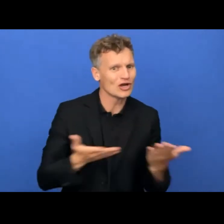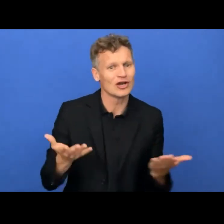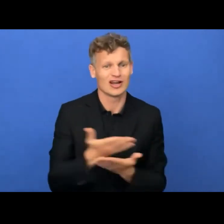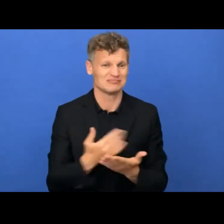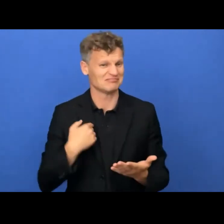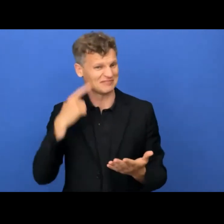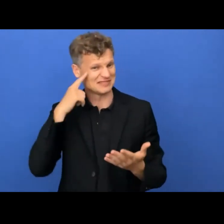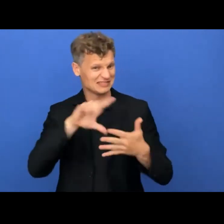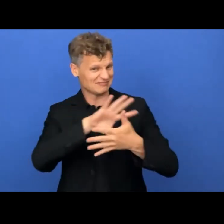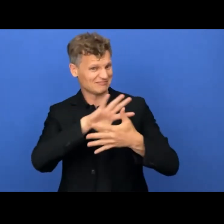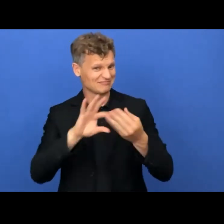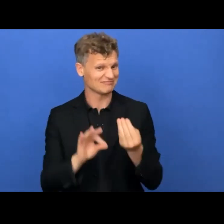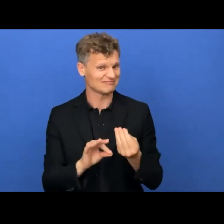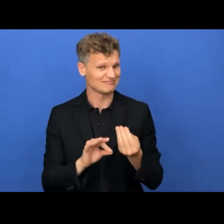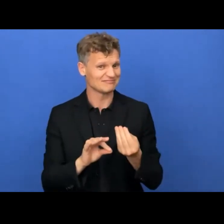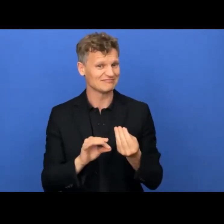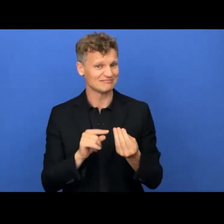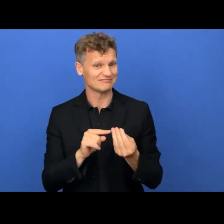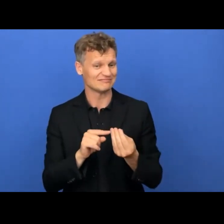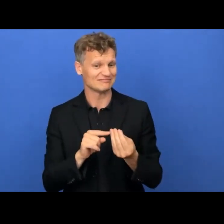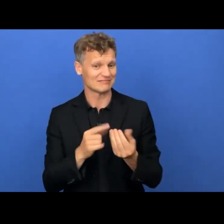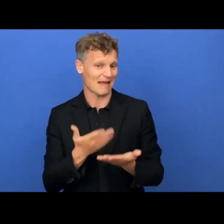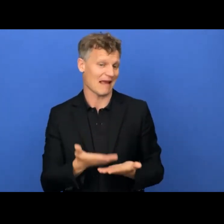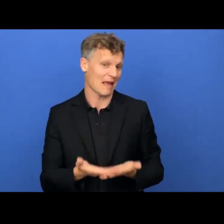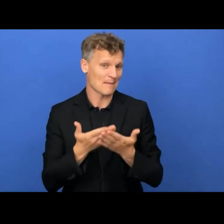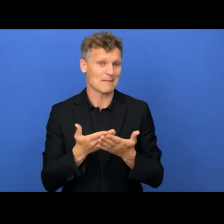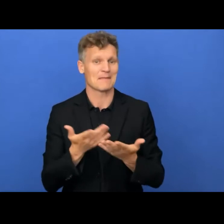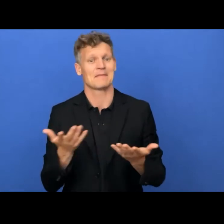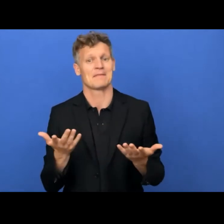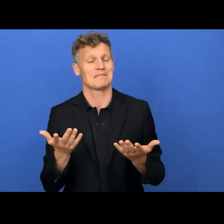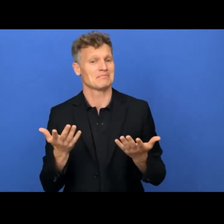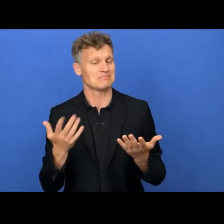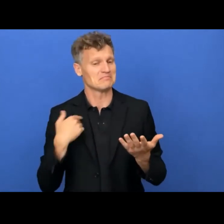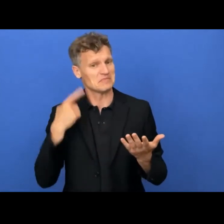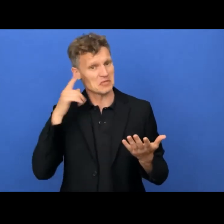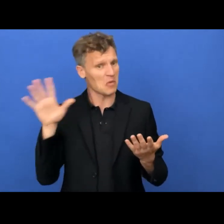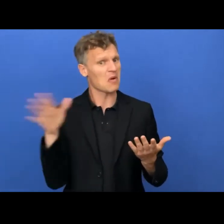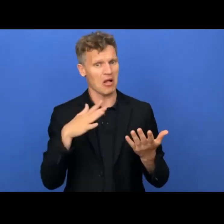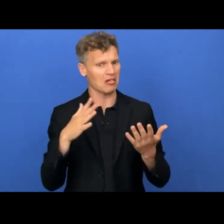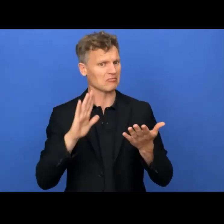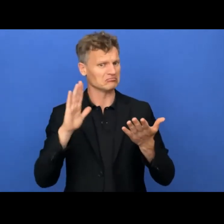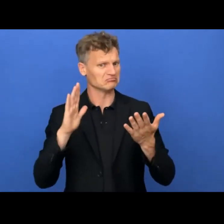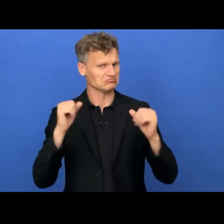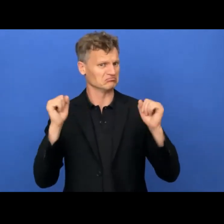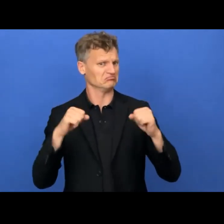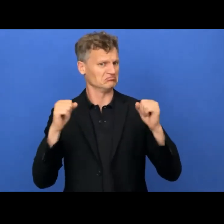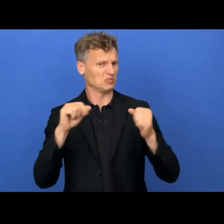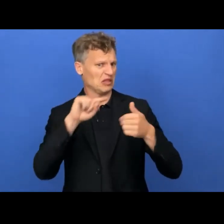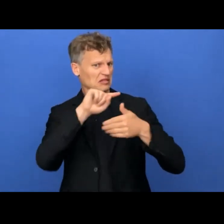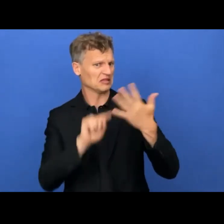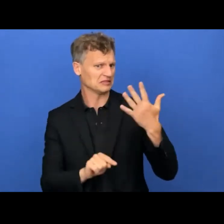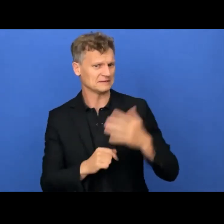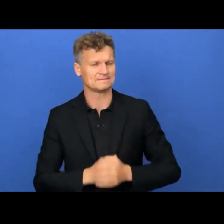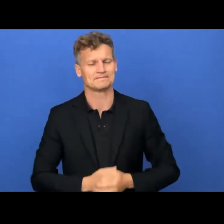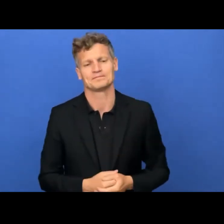où nous en sommes. Je crois qu'il y a un faisceau d'accord hein, qui se dégage entre tous les participants, les intervenants autour de